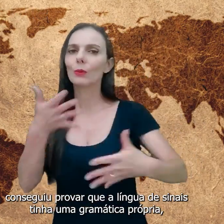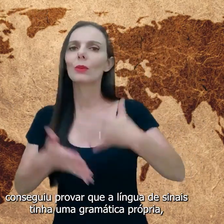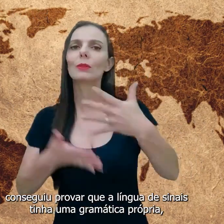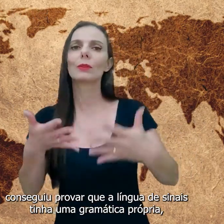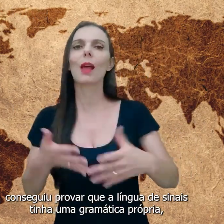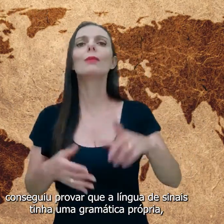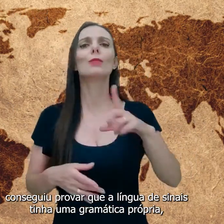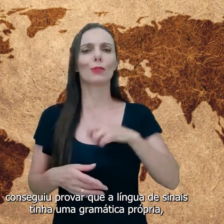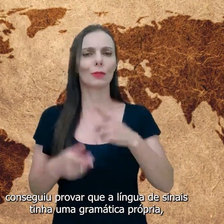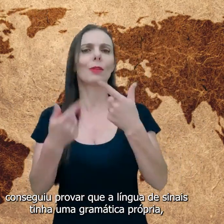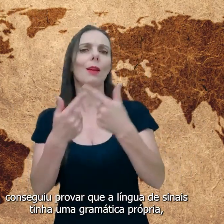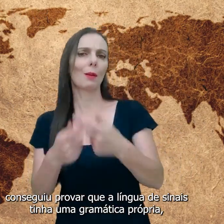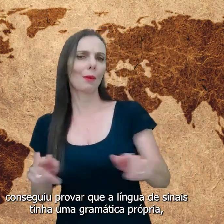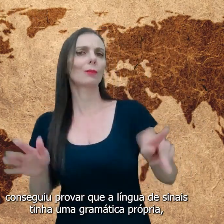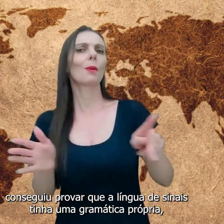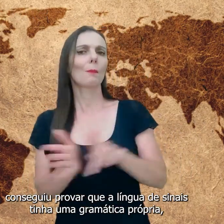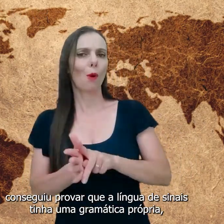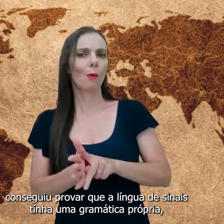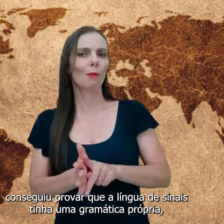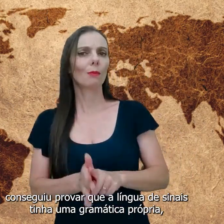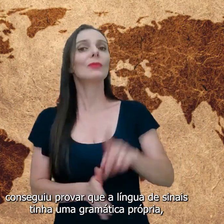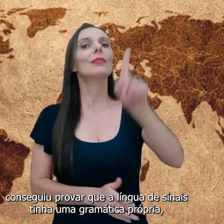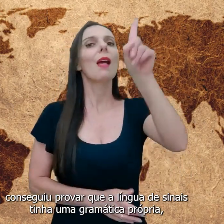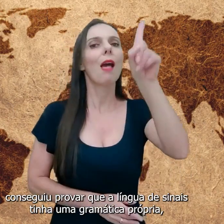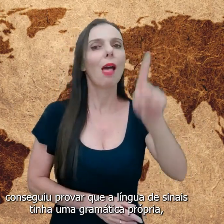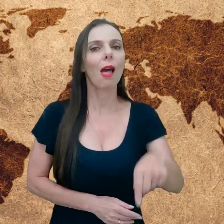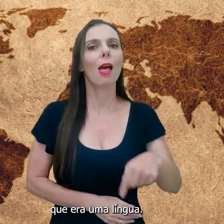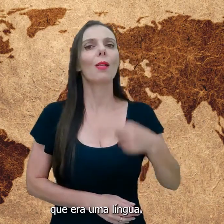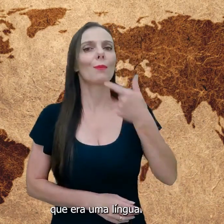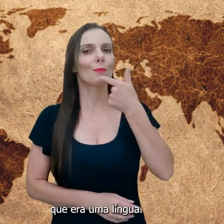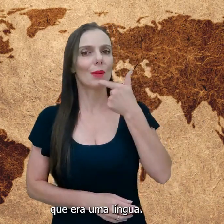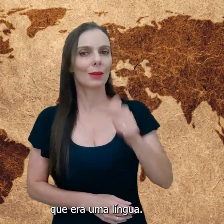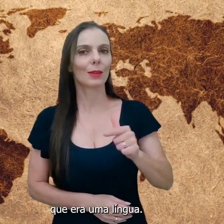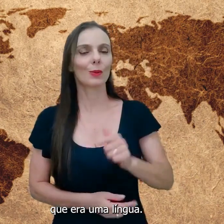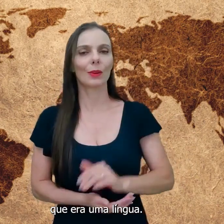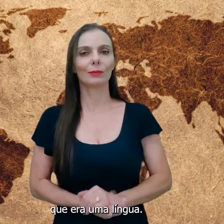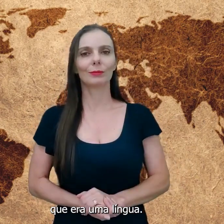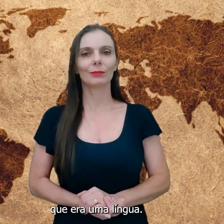língua de sinais tinha uma gramática própria e que era uma língua.